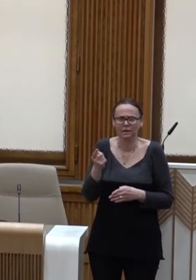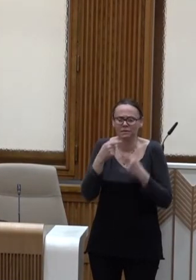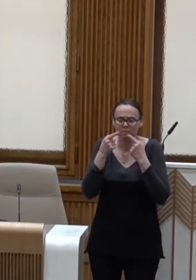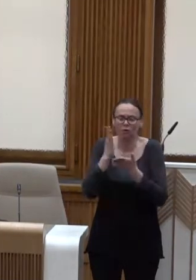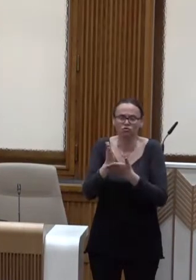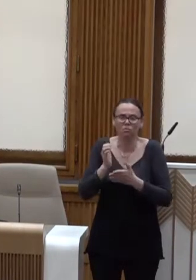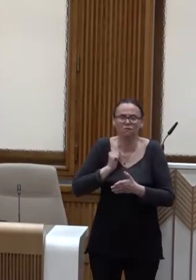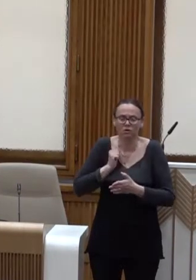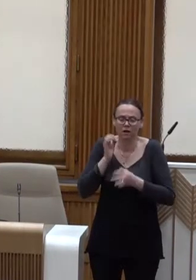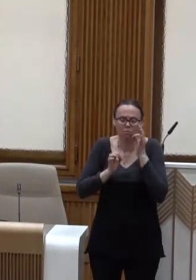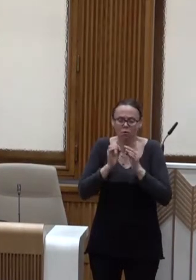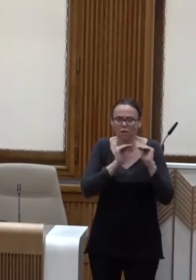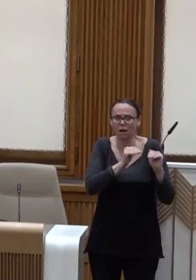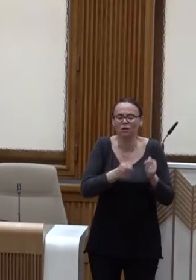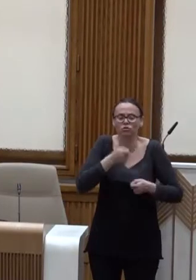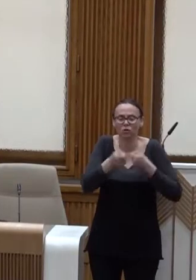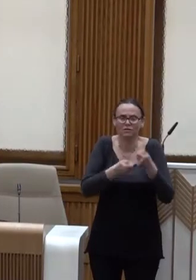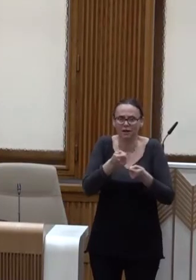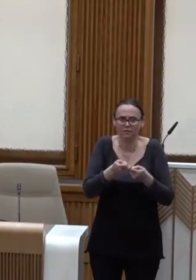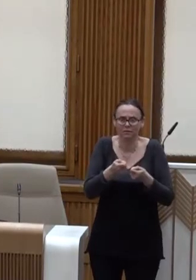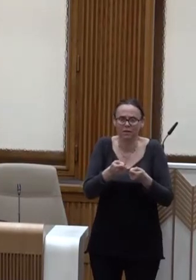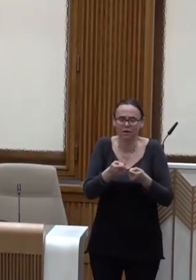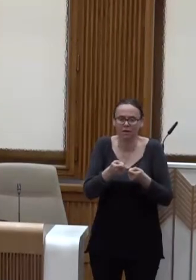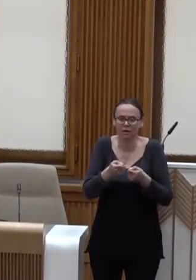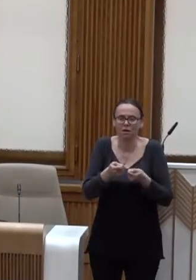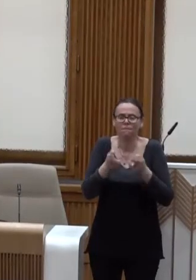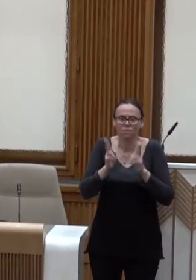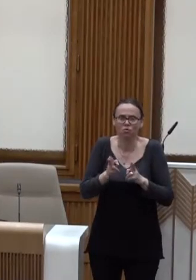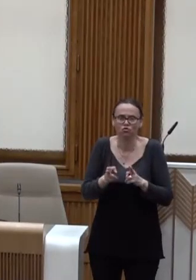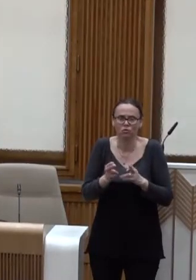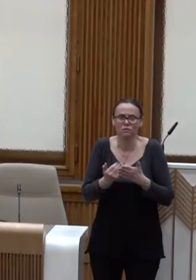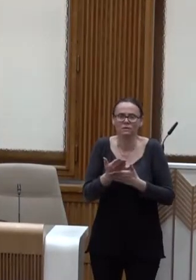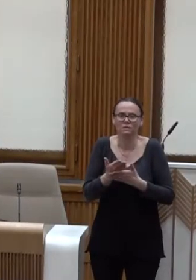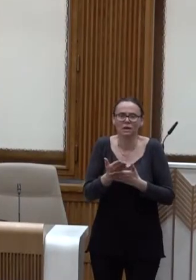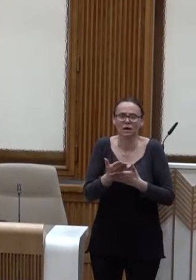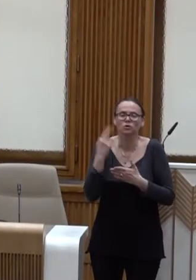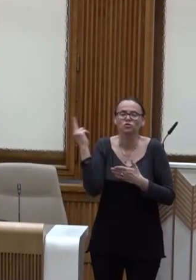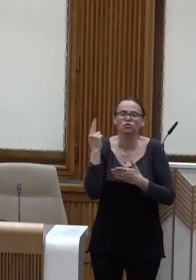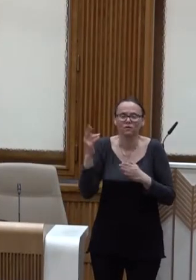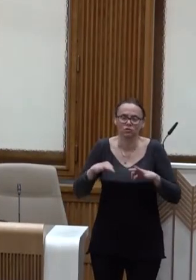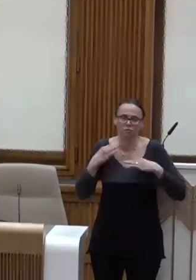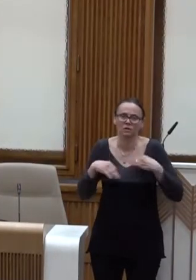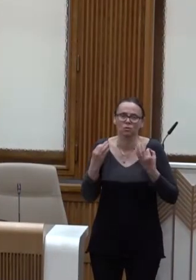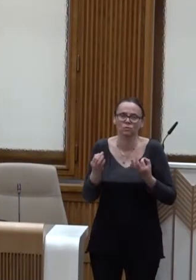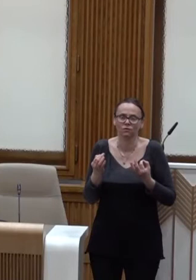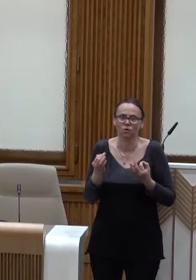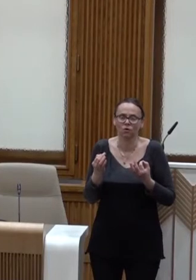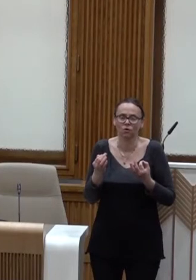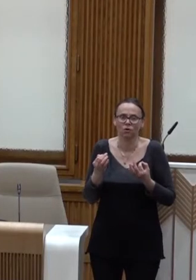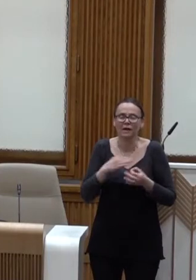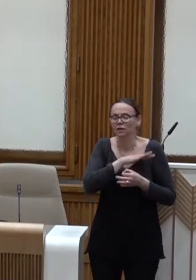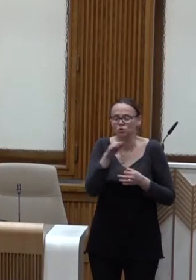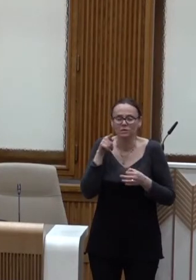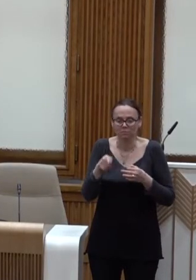vojska poskušala zagotoviti dodatne kapacitete za slovensko zdravstvo. Z vsemi